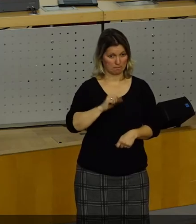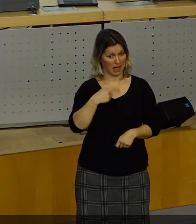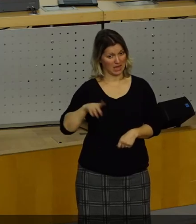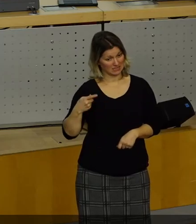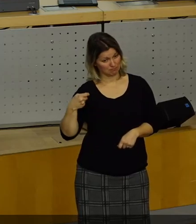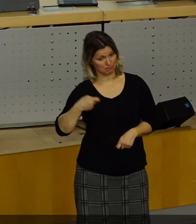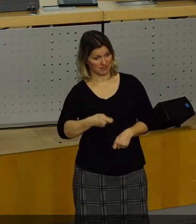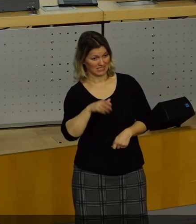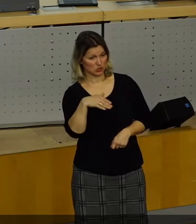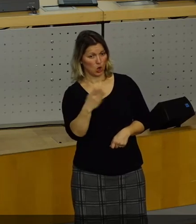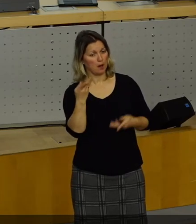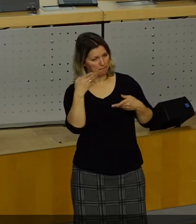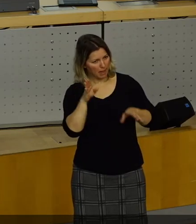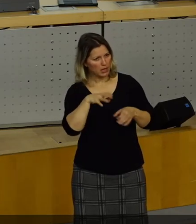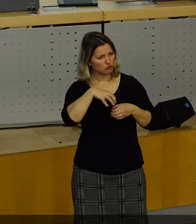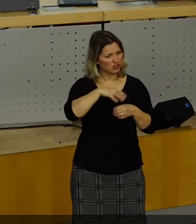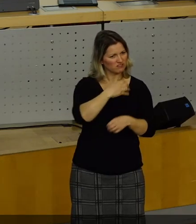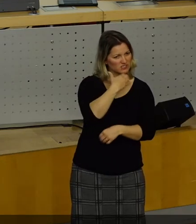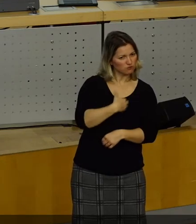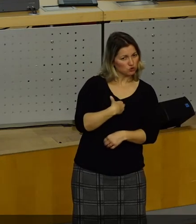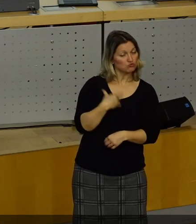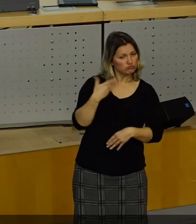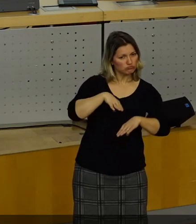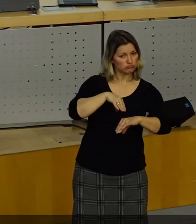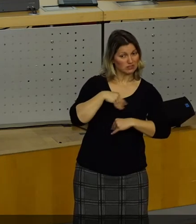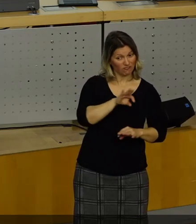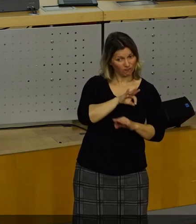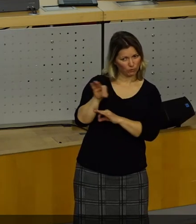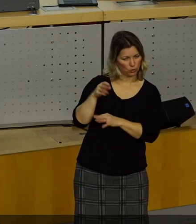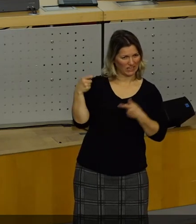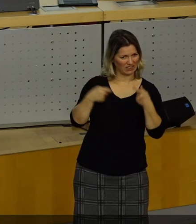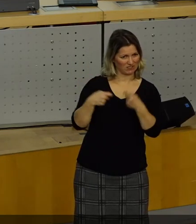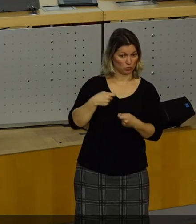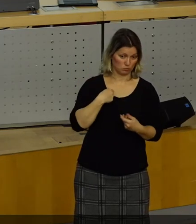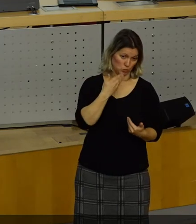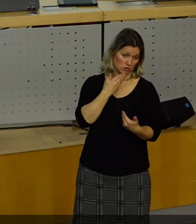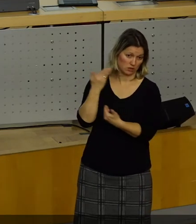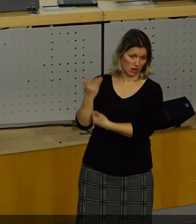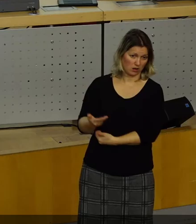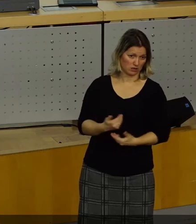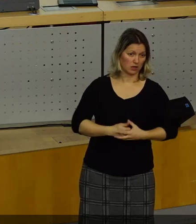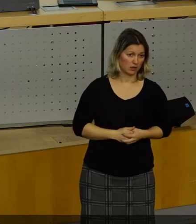auf uns ein. Und diesen Investoren gebührt auch unser Dank, meine Damen und Herren.